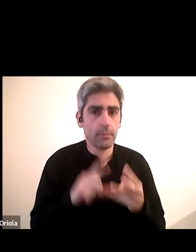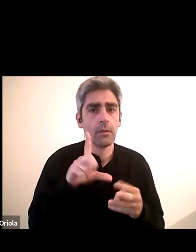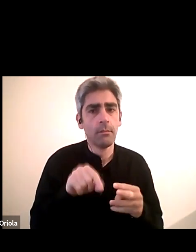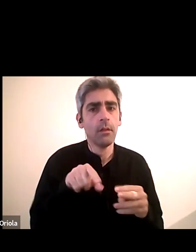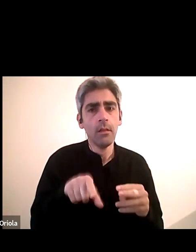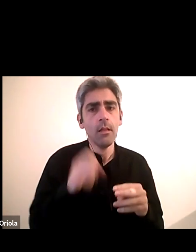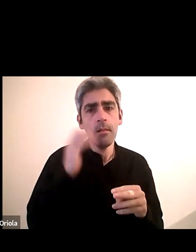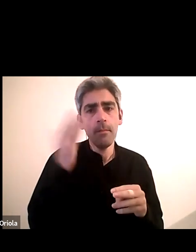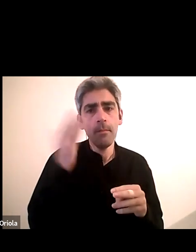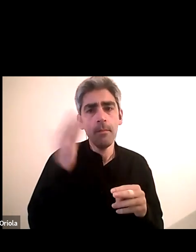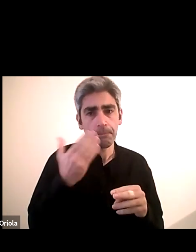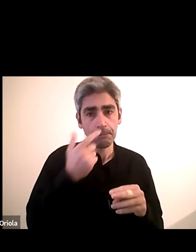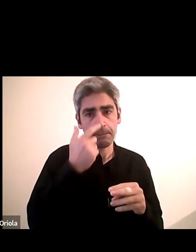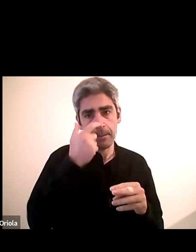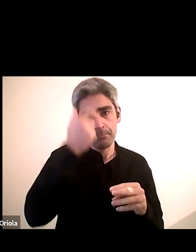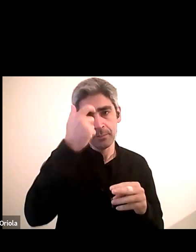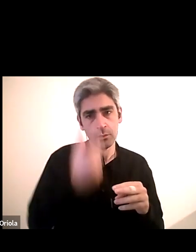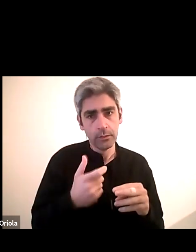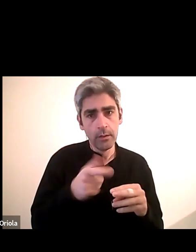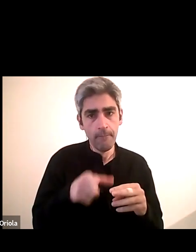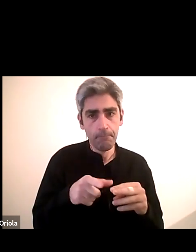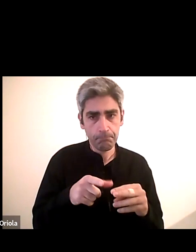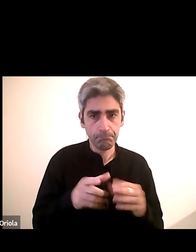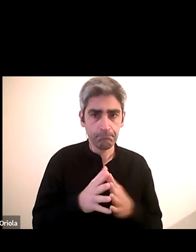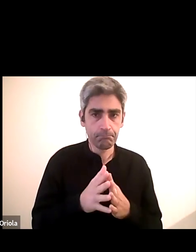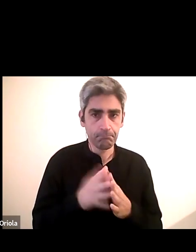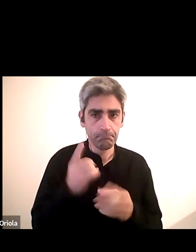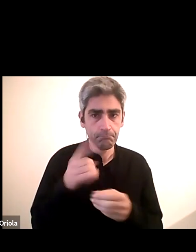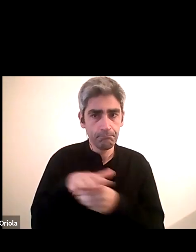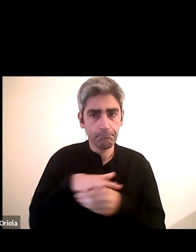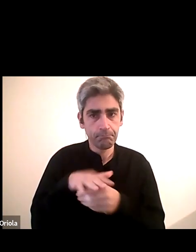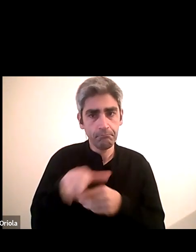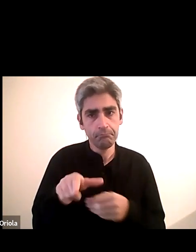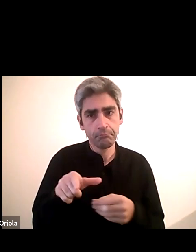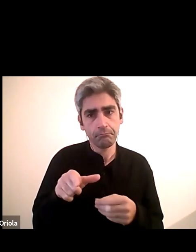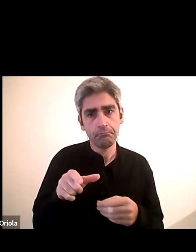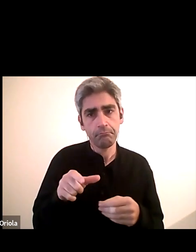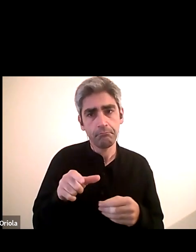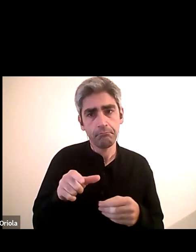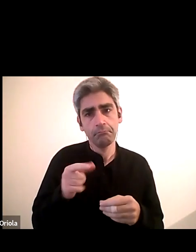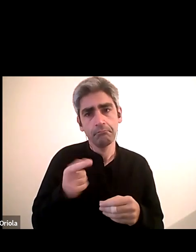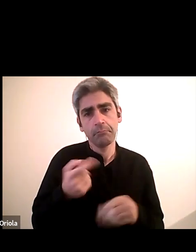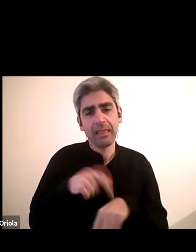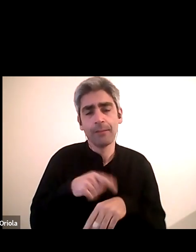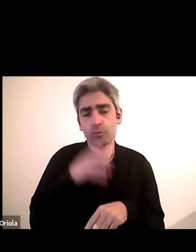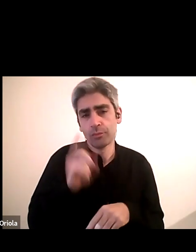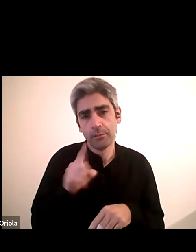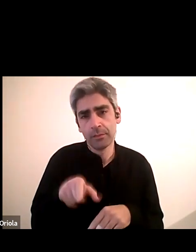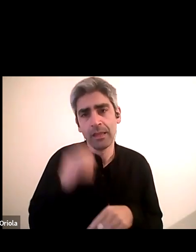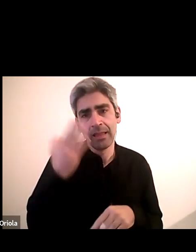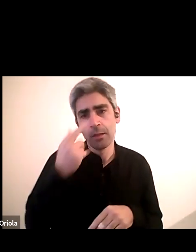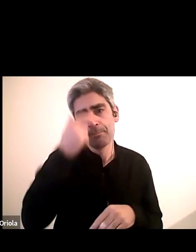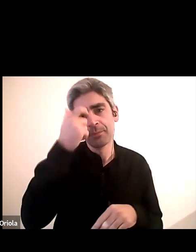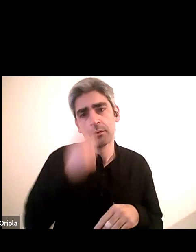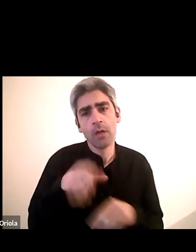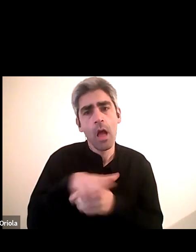até os direitos de personalidade, que é uma área que tem, não teremos tempo para explicar, mas os direitos de personalidade é